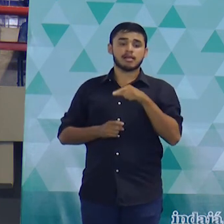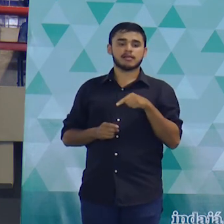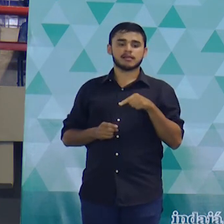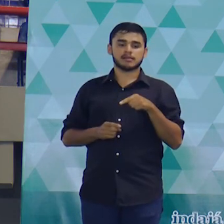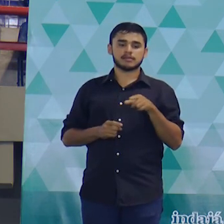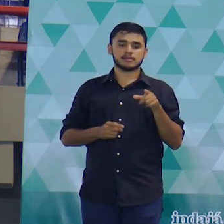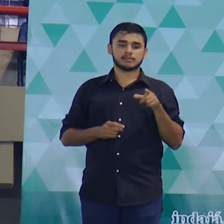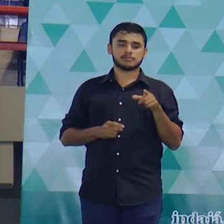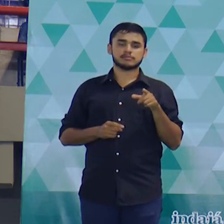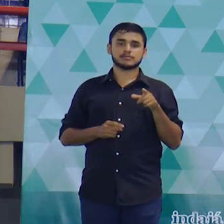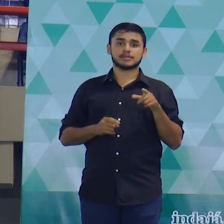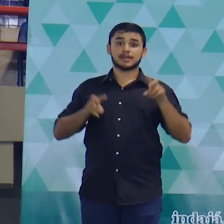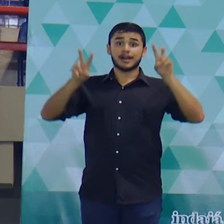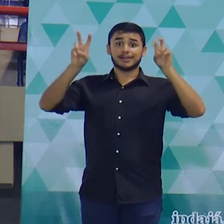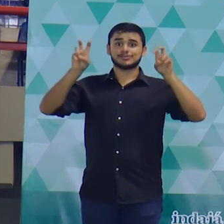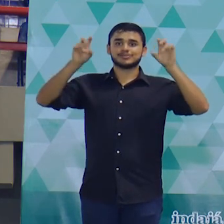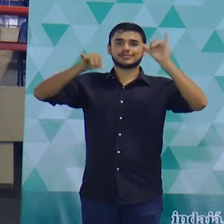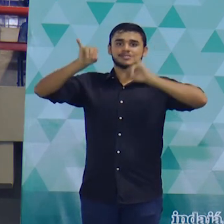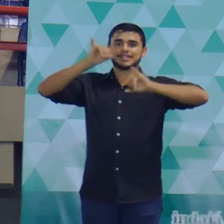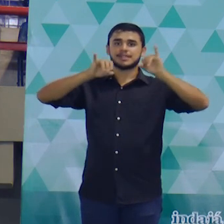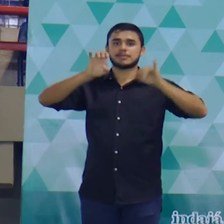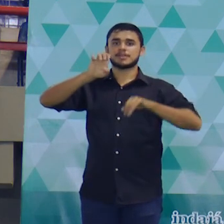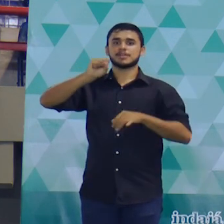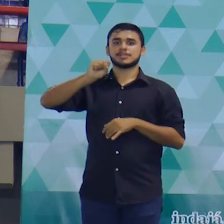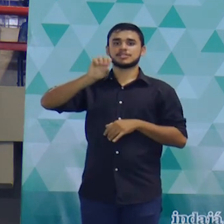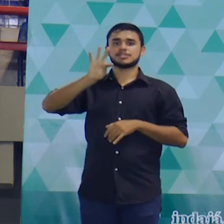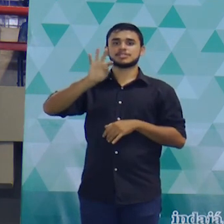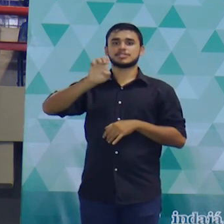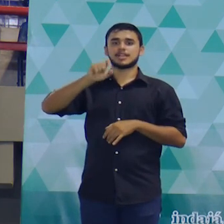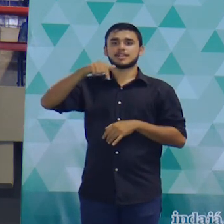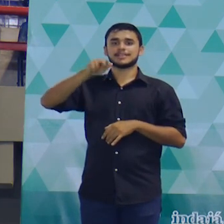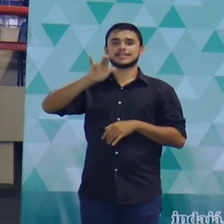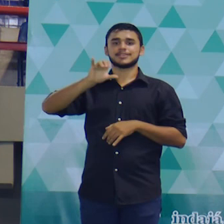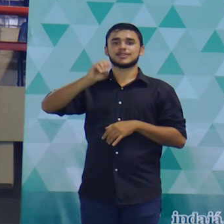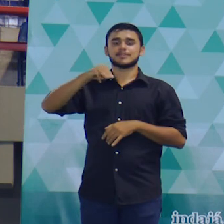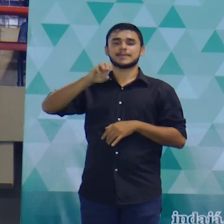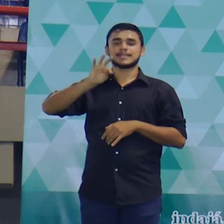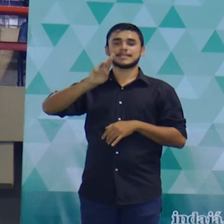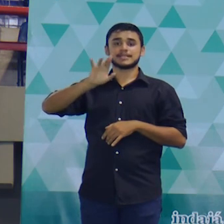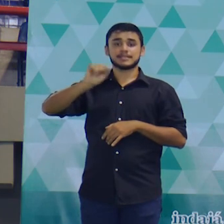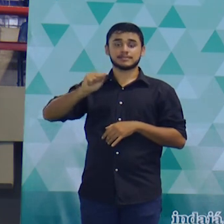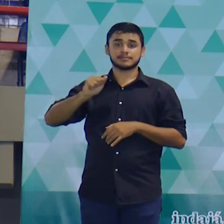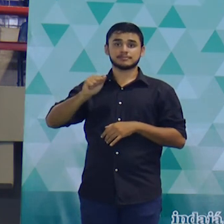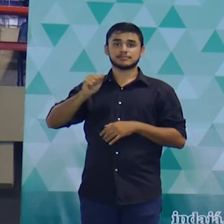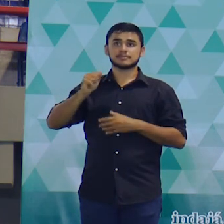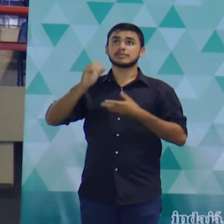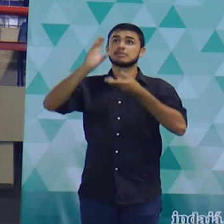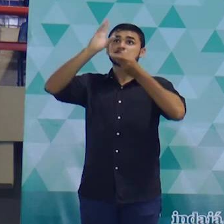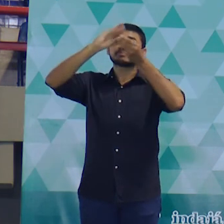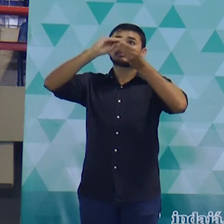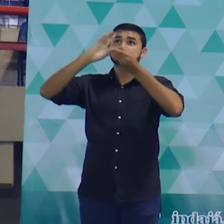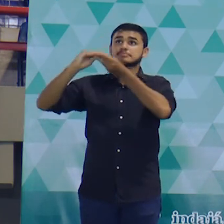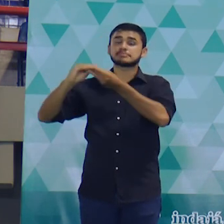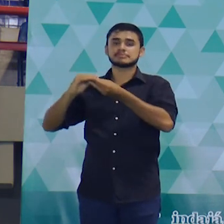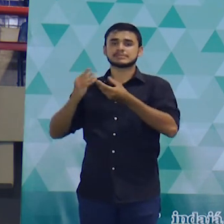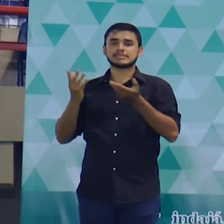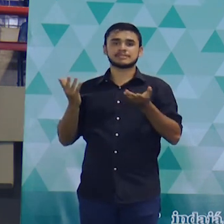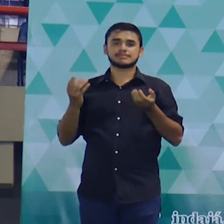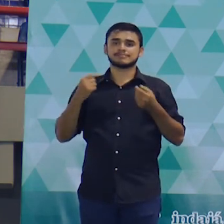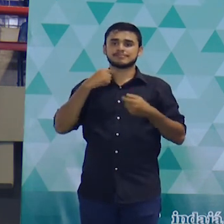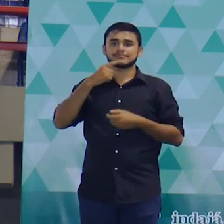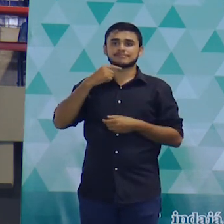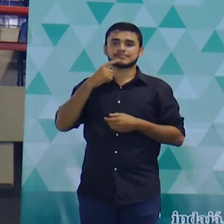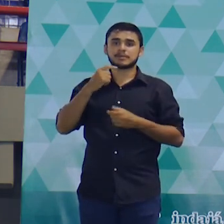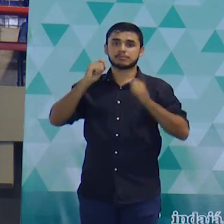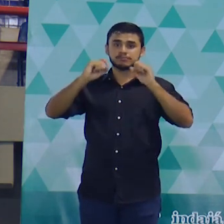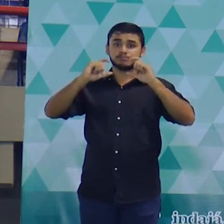da estequiometria, ela é uma resolução extensa. Não vale a pena fazer isso em 2 telas. Então a